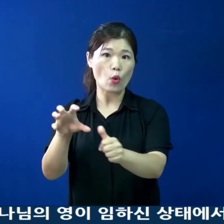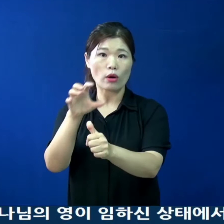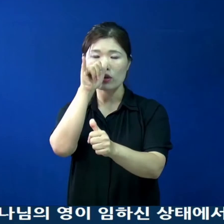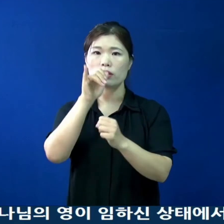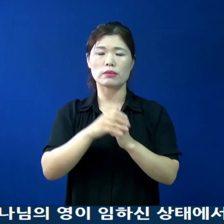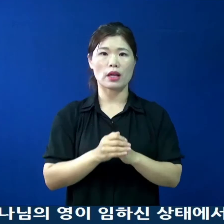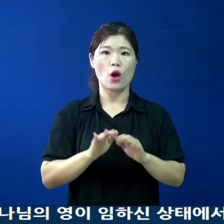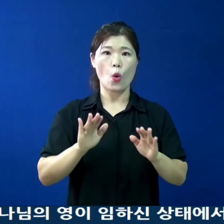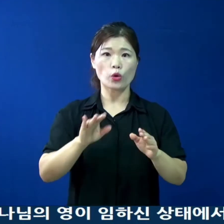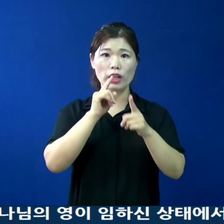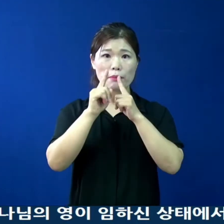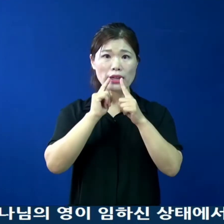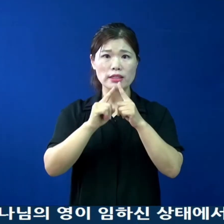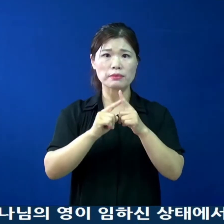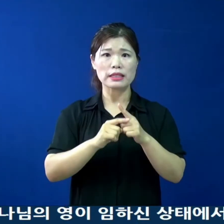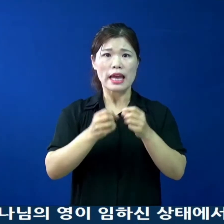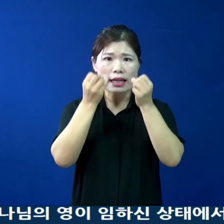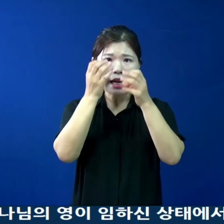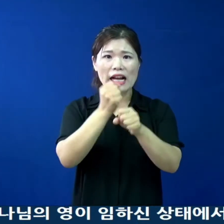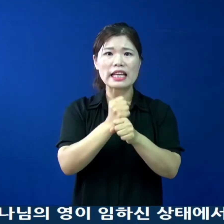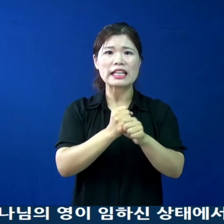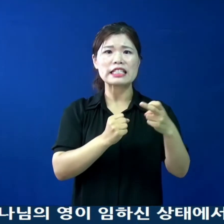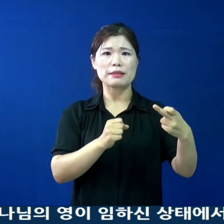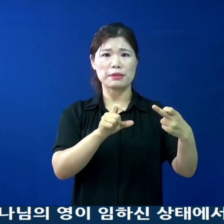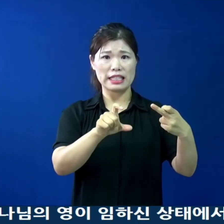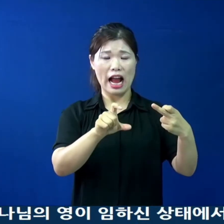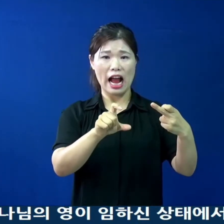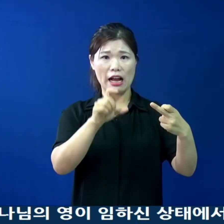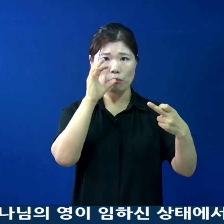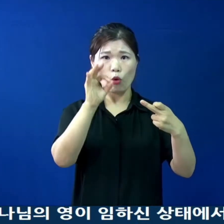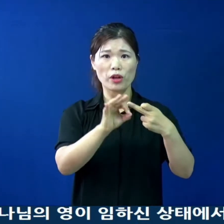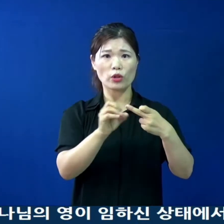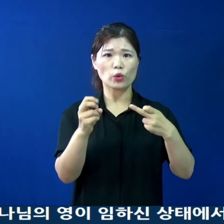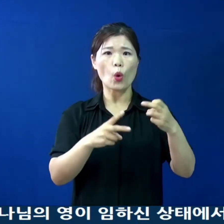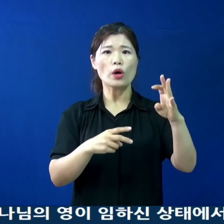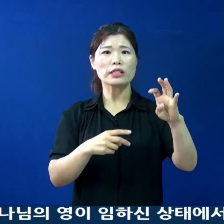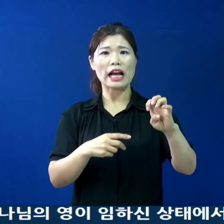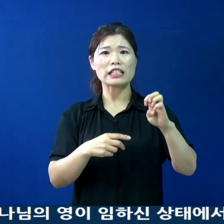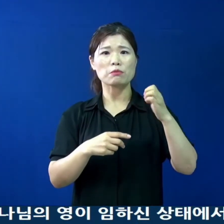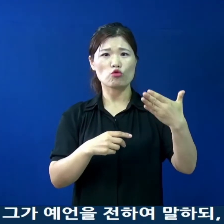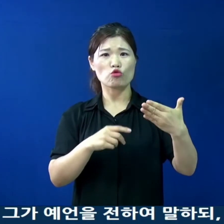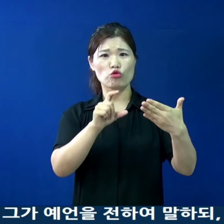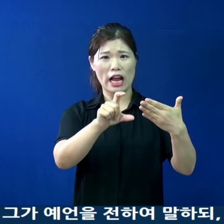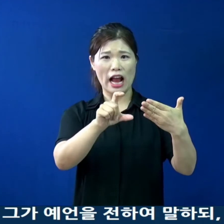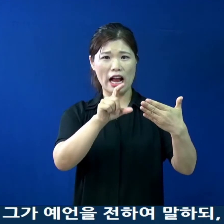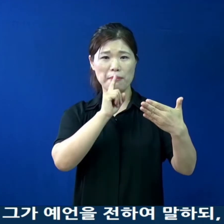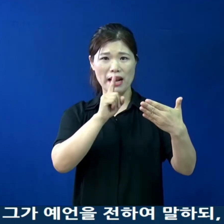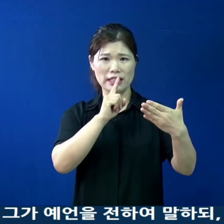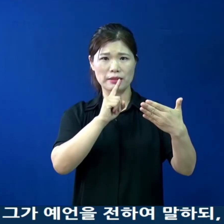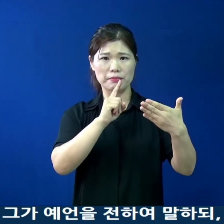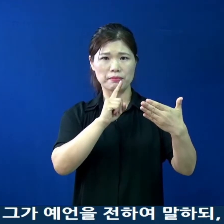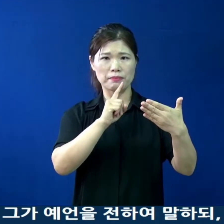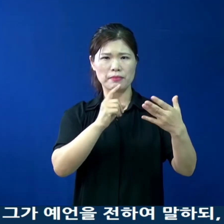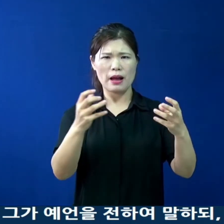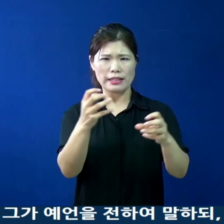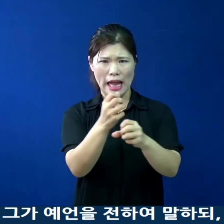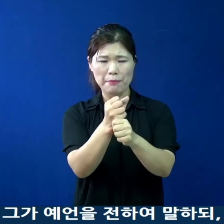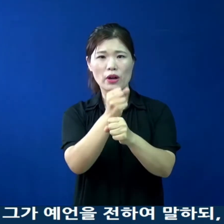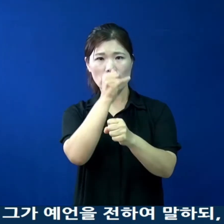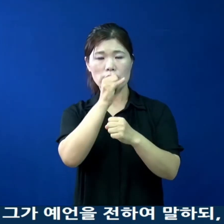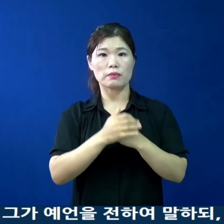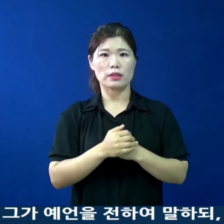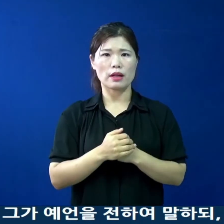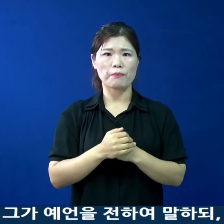절에 창세기 12장의 말씀과 창세기 49장의 말씀을 담고 있습니다. 첫 번째 예언과 두 번째